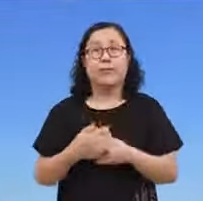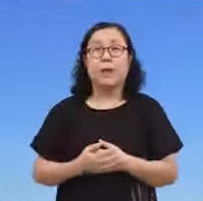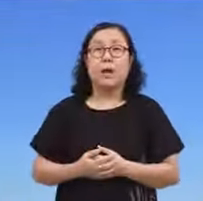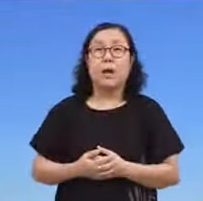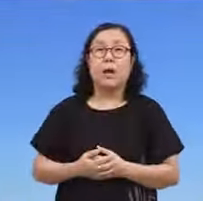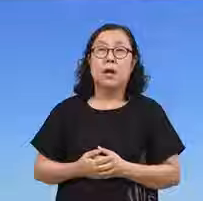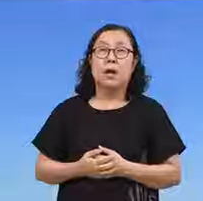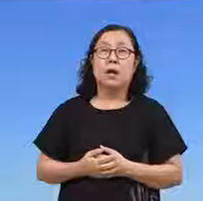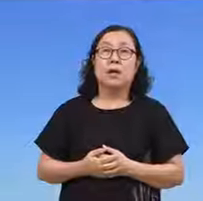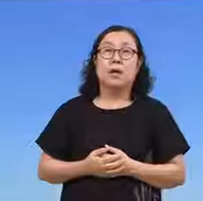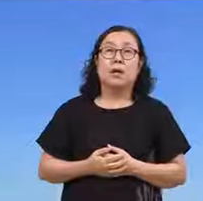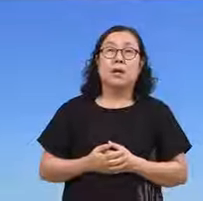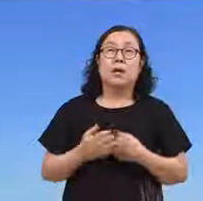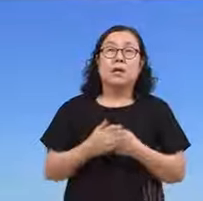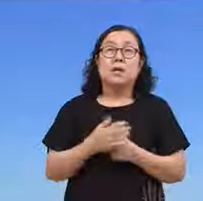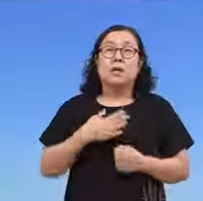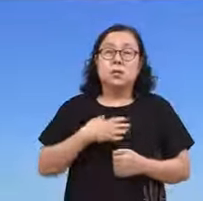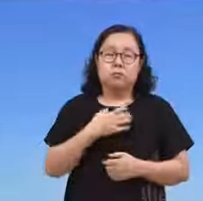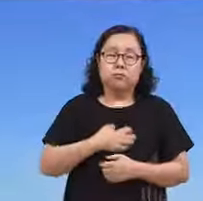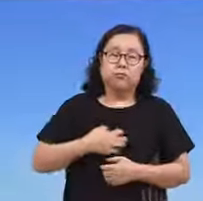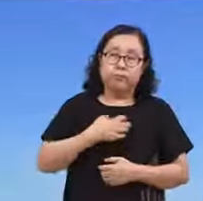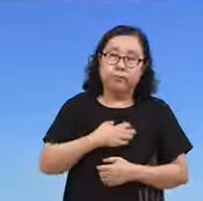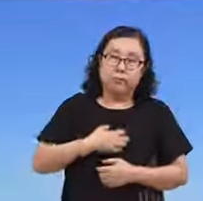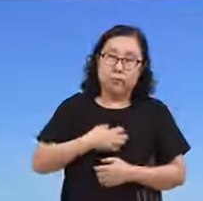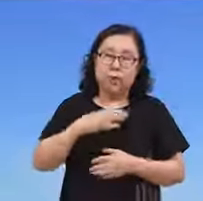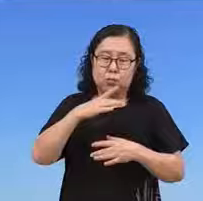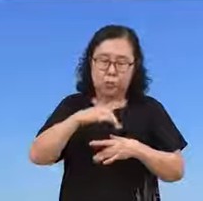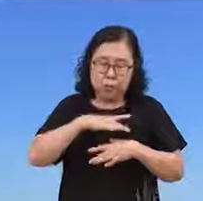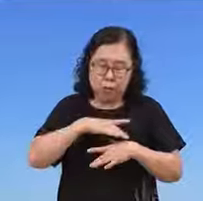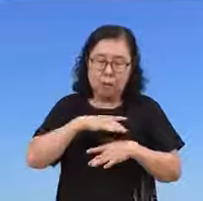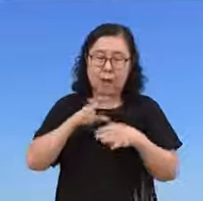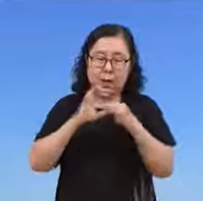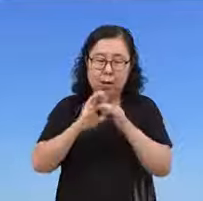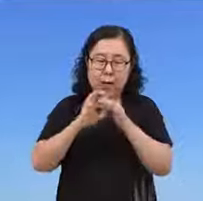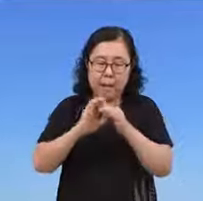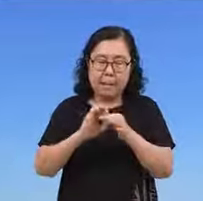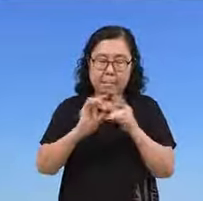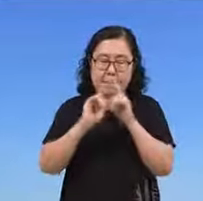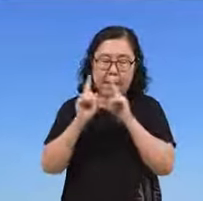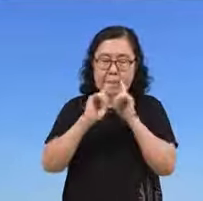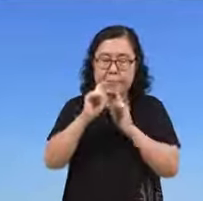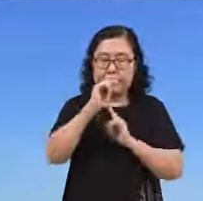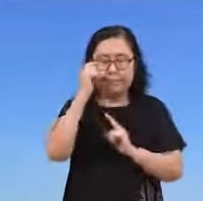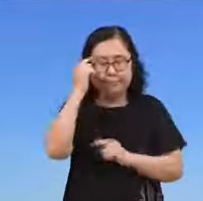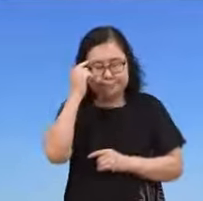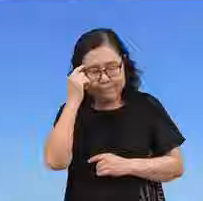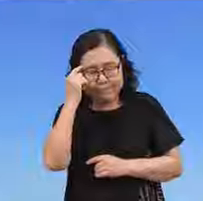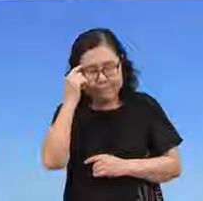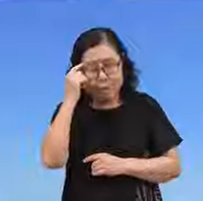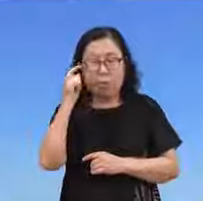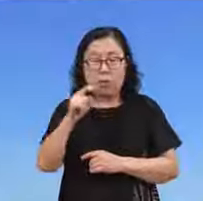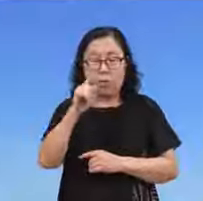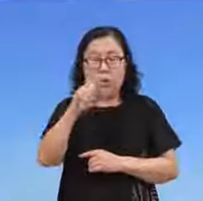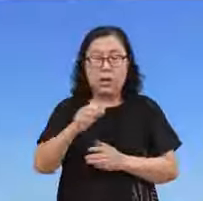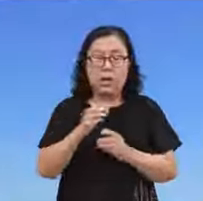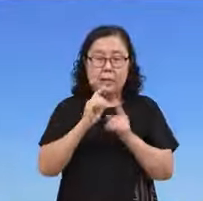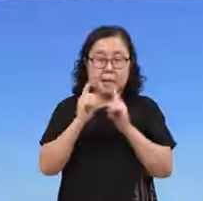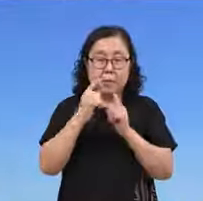잡다가 보니까, 그러다 보니까 이제 이 염려와 두려움과 관계되는 말씀들을 찾아서 묵상을 하고